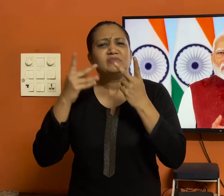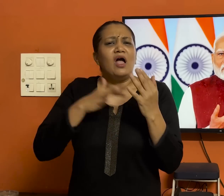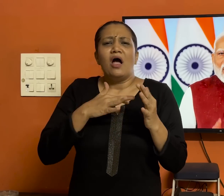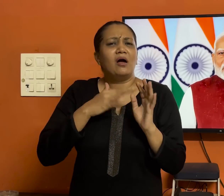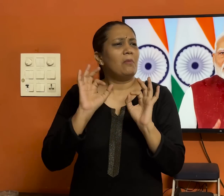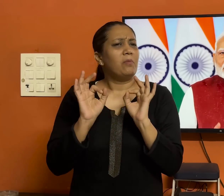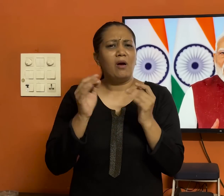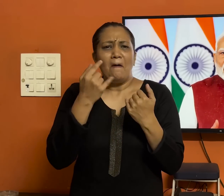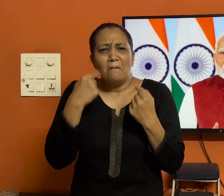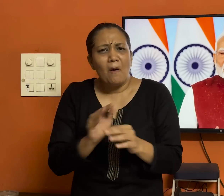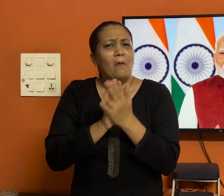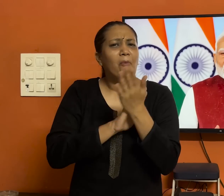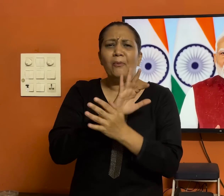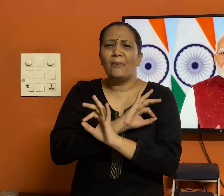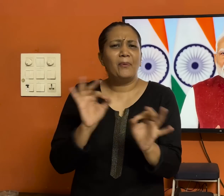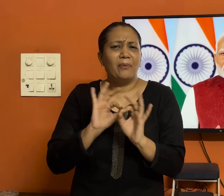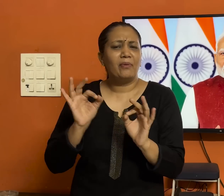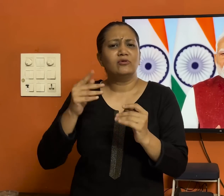निर्दोष मासूम नागरिकों को